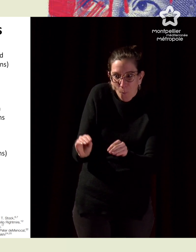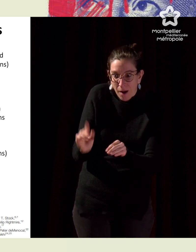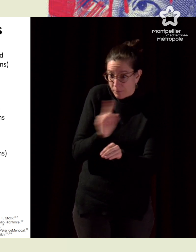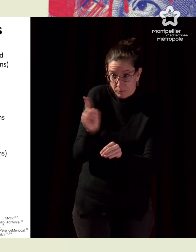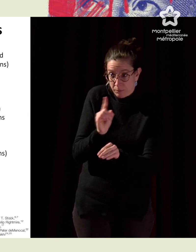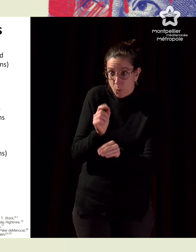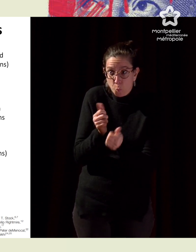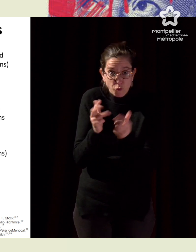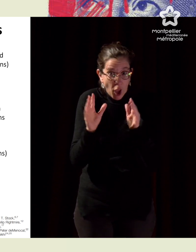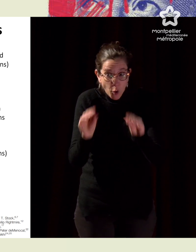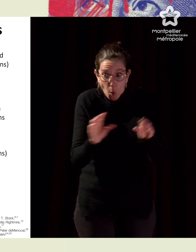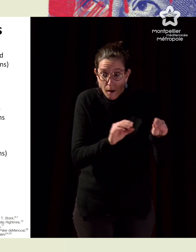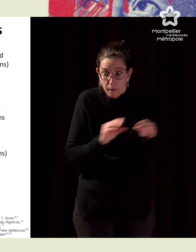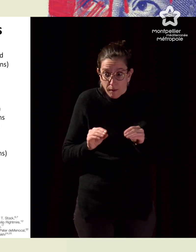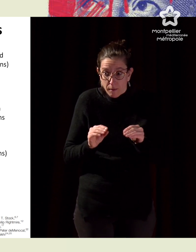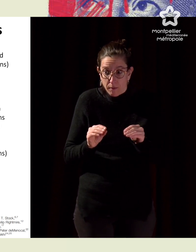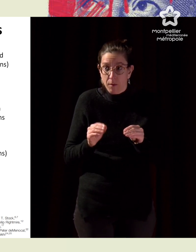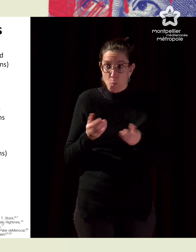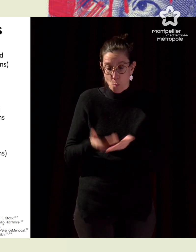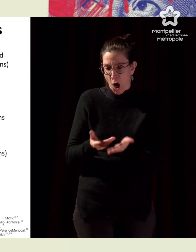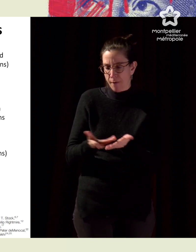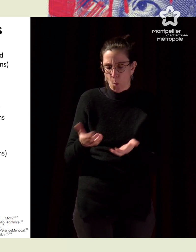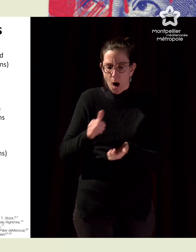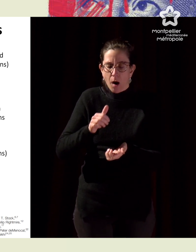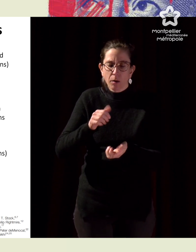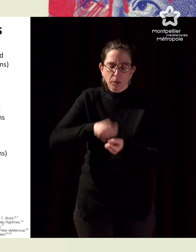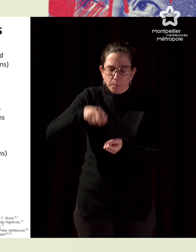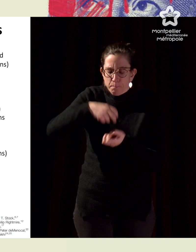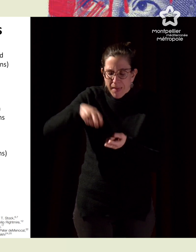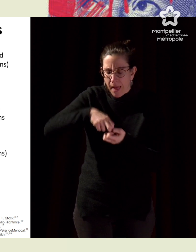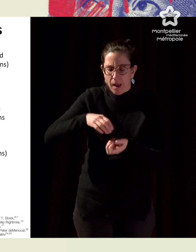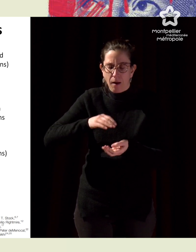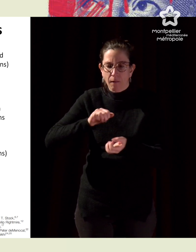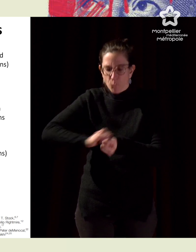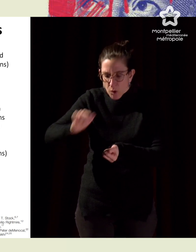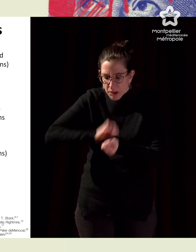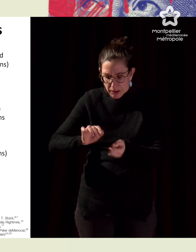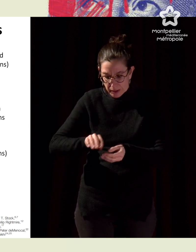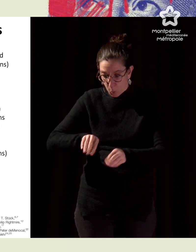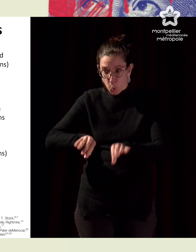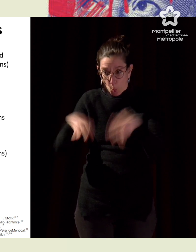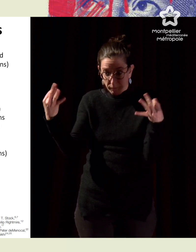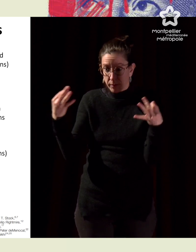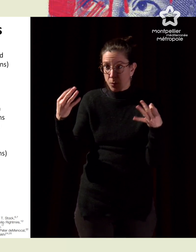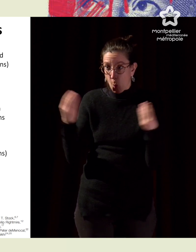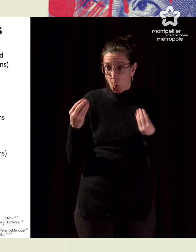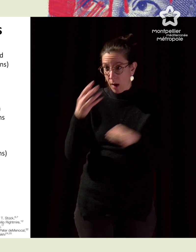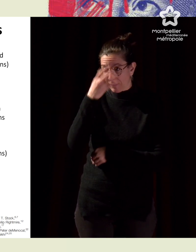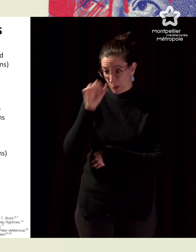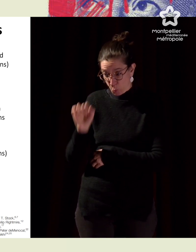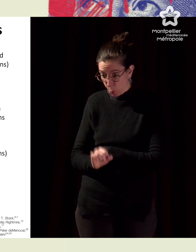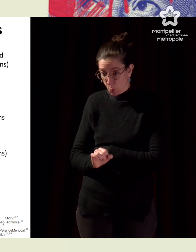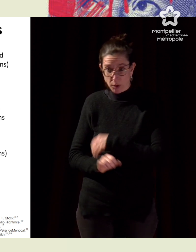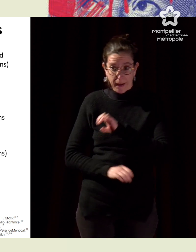trouve des fossiles qu'on peut classer dans les premiers sapiens. On en a trouvé en Afrique du Sud, en Afrique